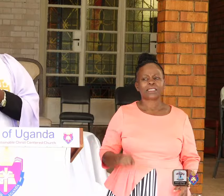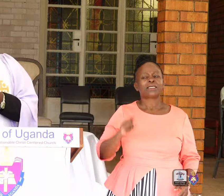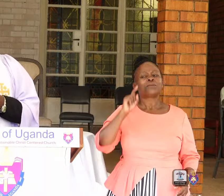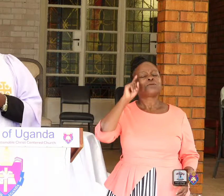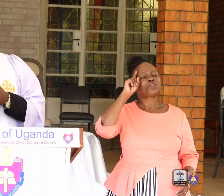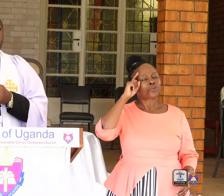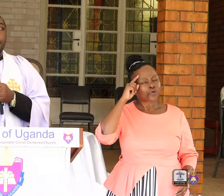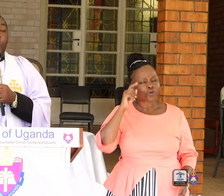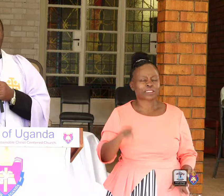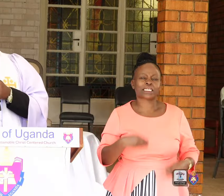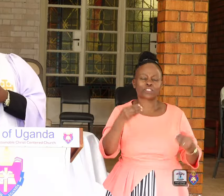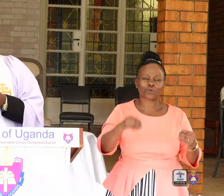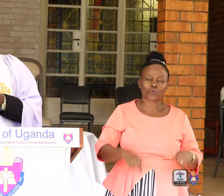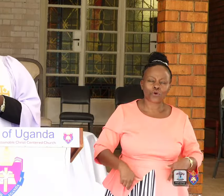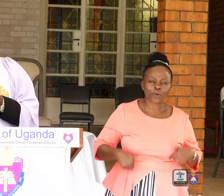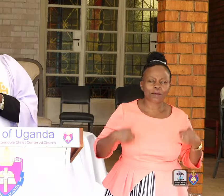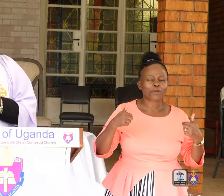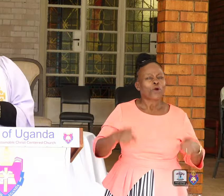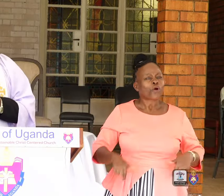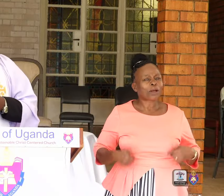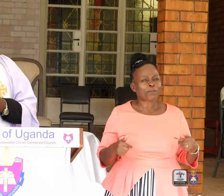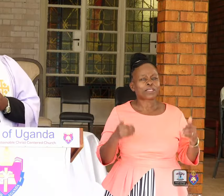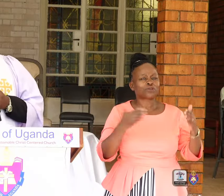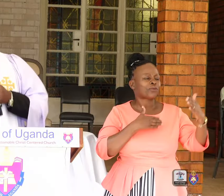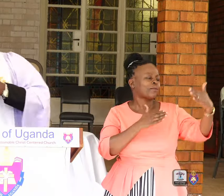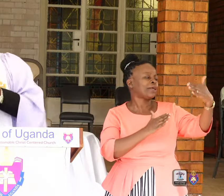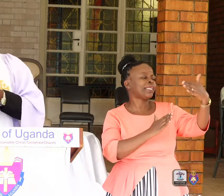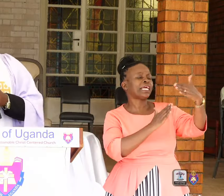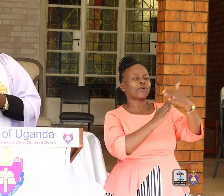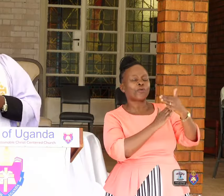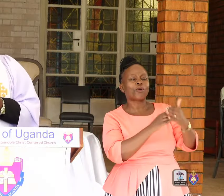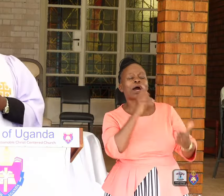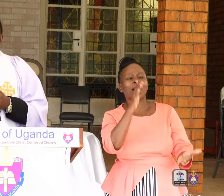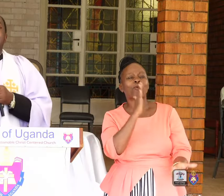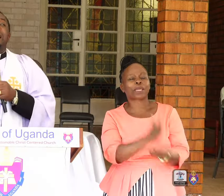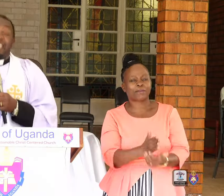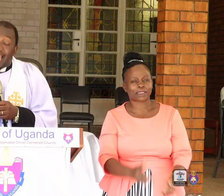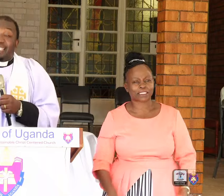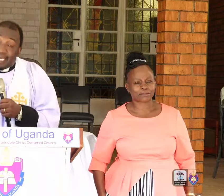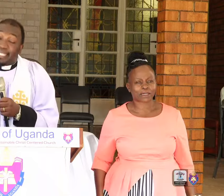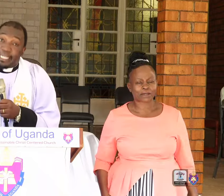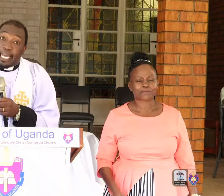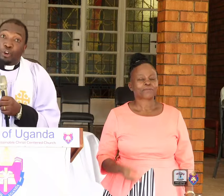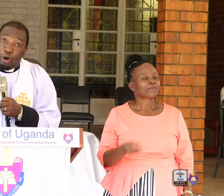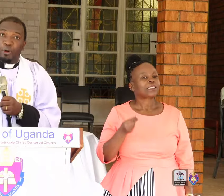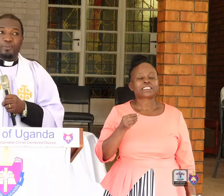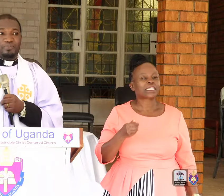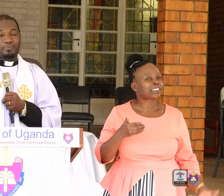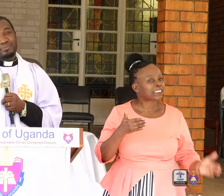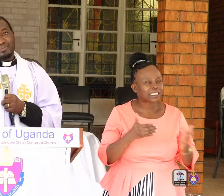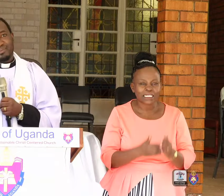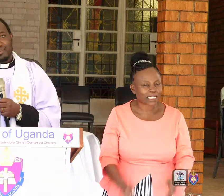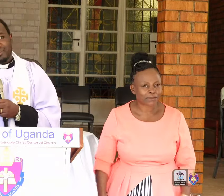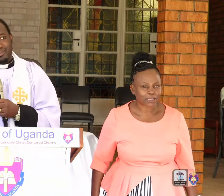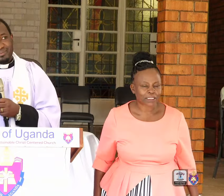kikuwa obulamu. Obulamu bwakyo bulike komo. Ago ge mazima. Sente zirike komo.